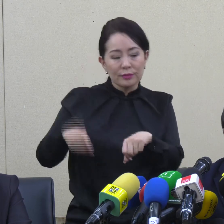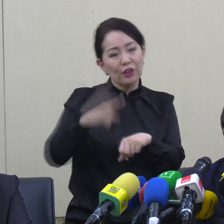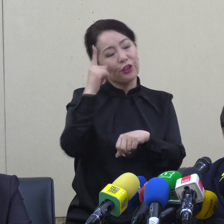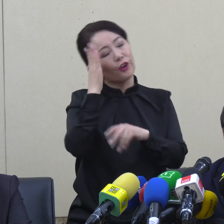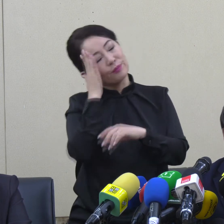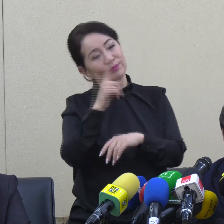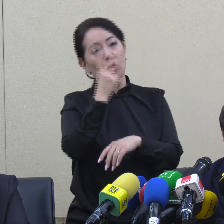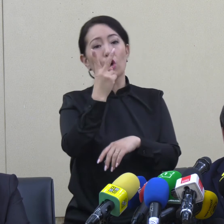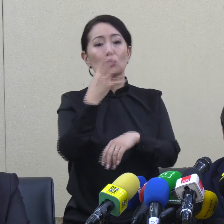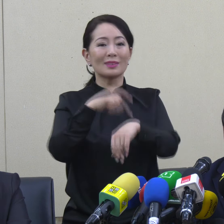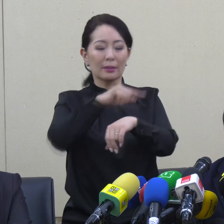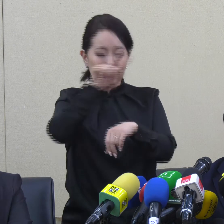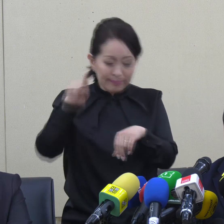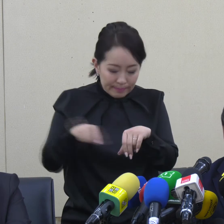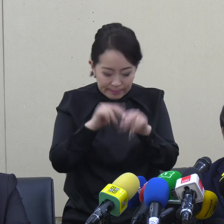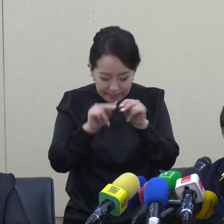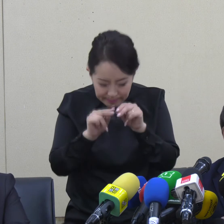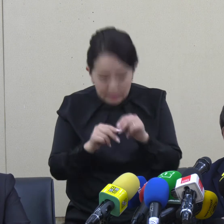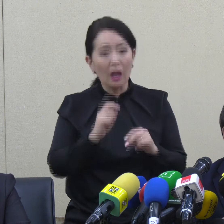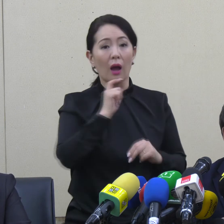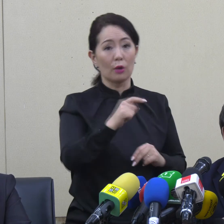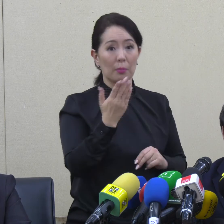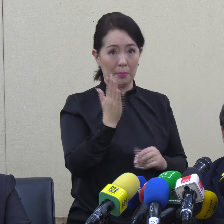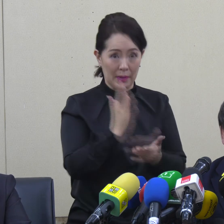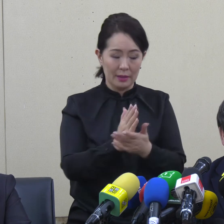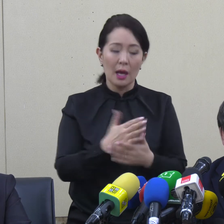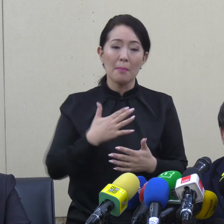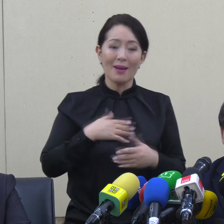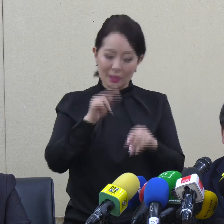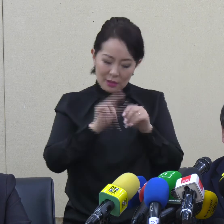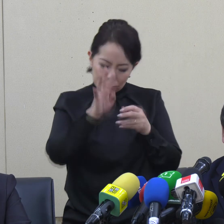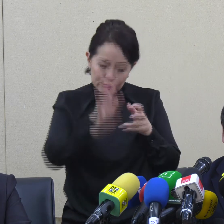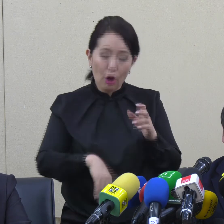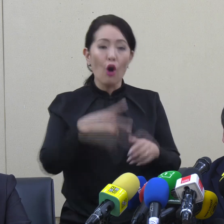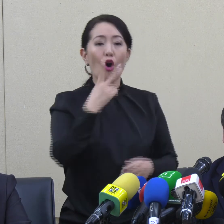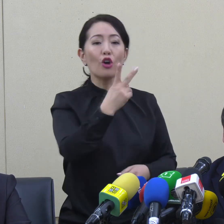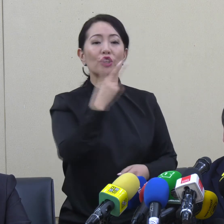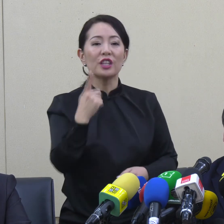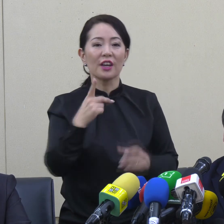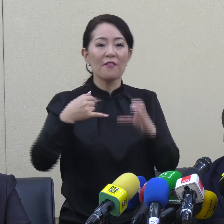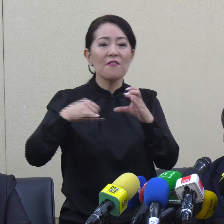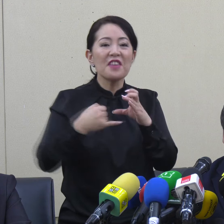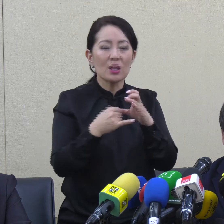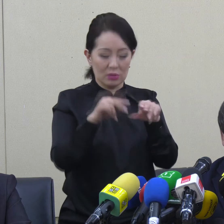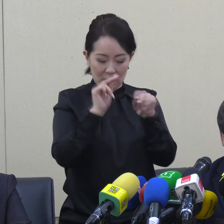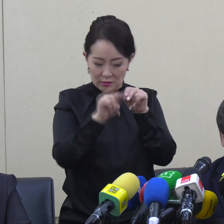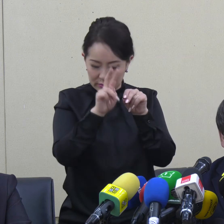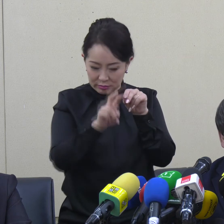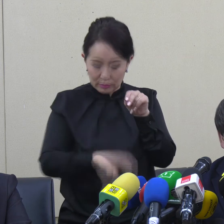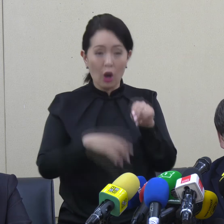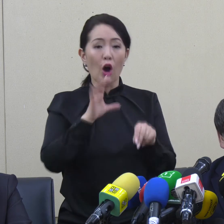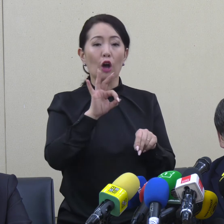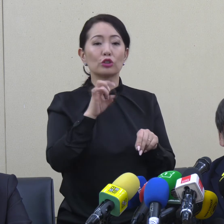мэдж байгаа олон чиглэлээр үзэж байгаа 21 вирусыг илрүүлэх шинжилгээг бол хийх хангалттай одоо онцлогууд